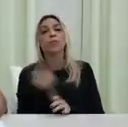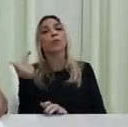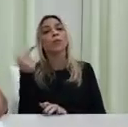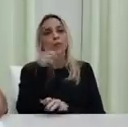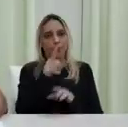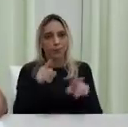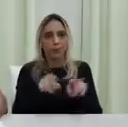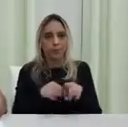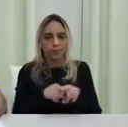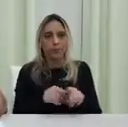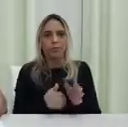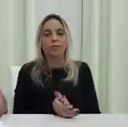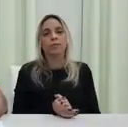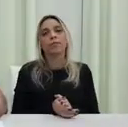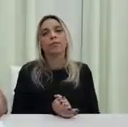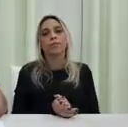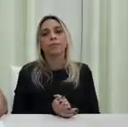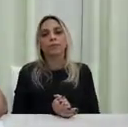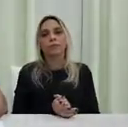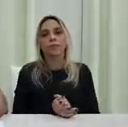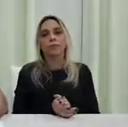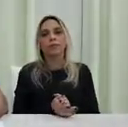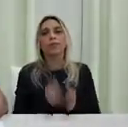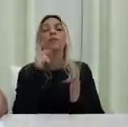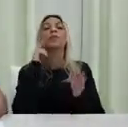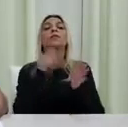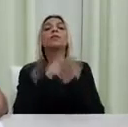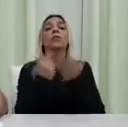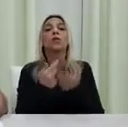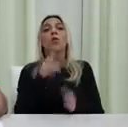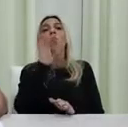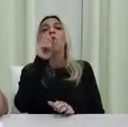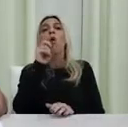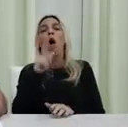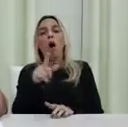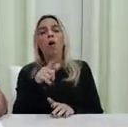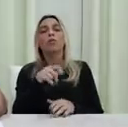Outra coisa, Folha